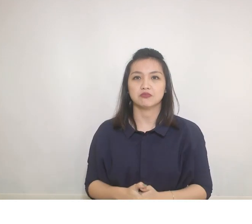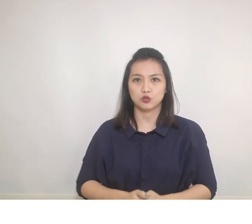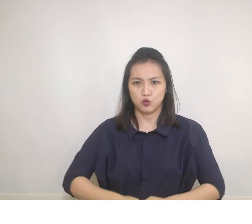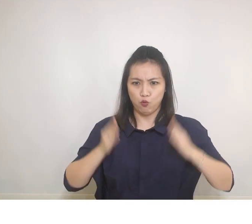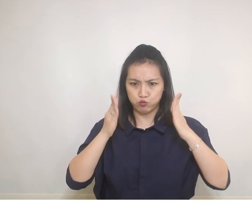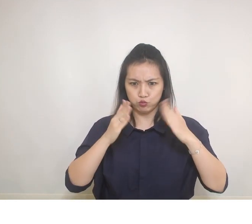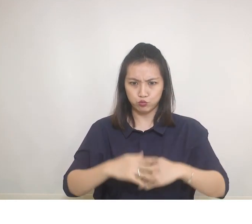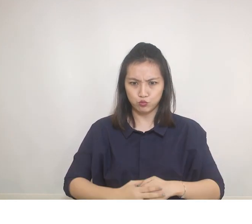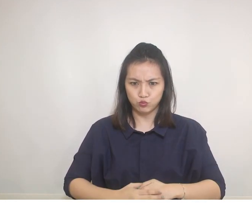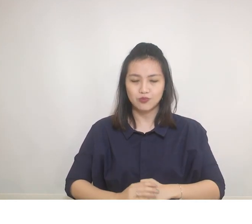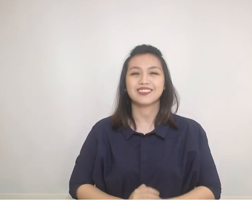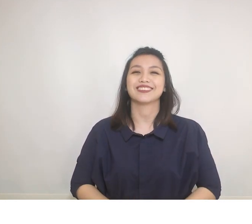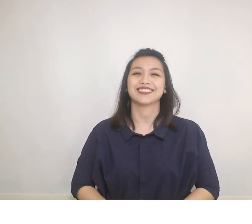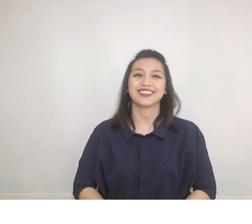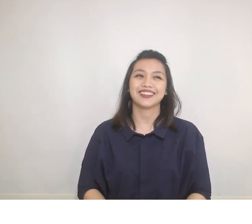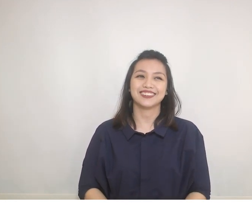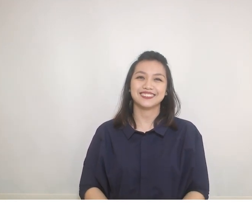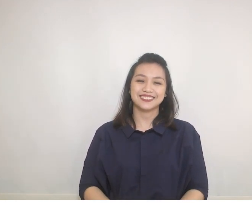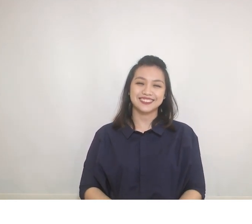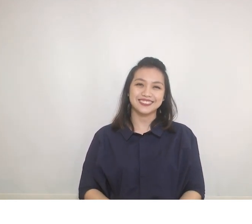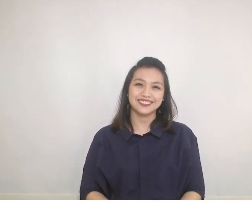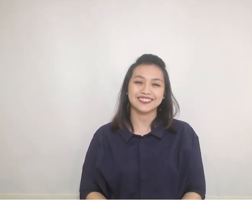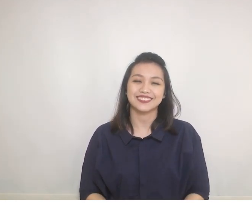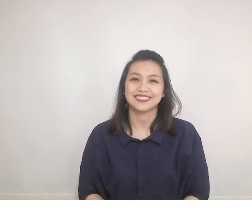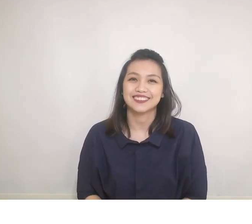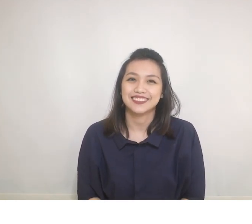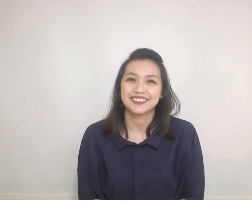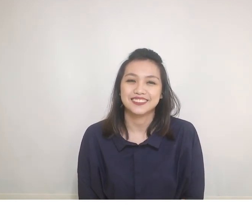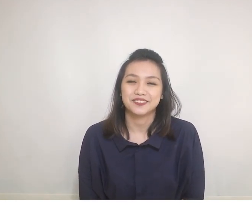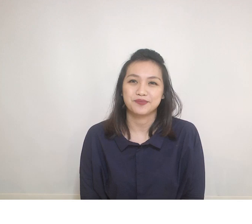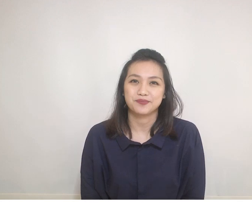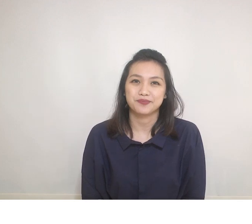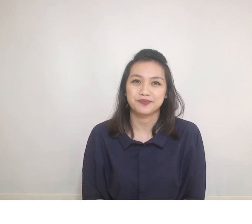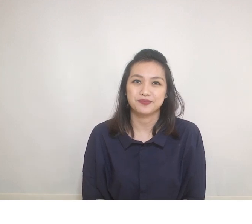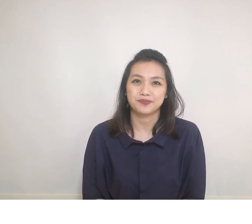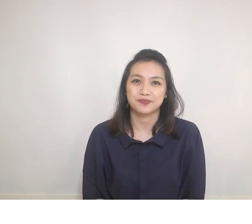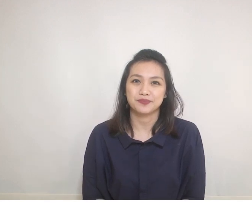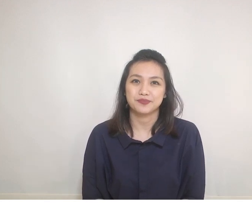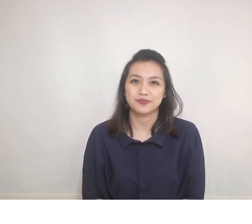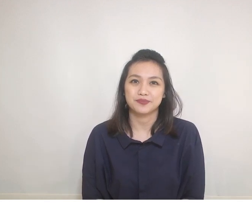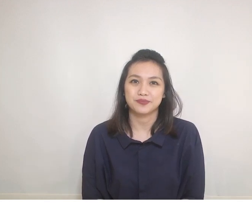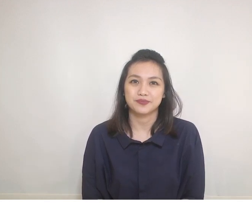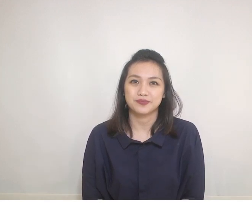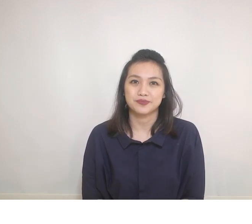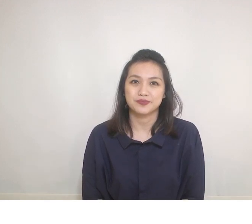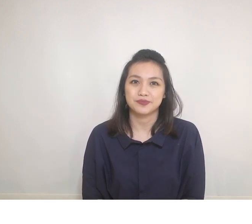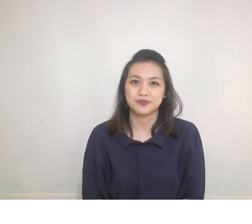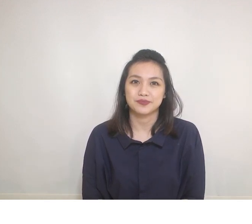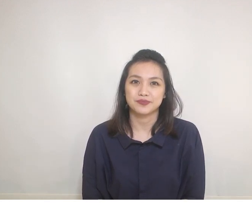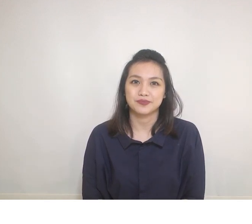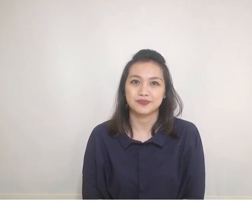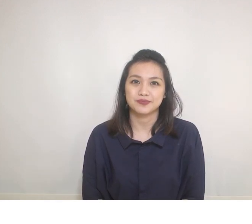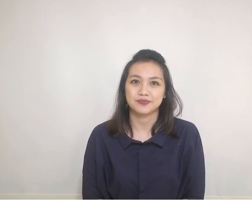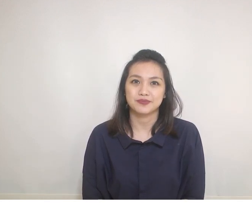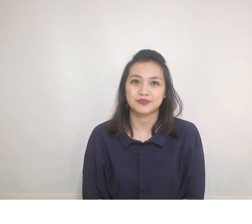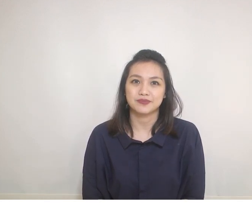bisa meninggal pekerjaan saya, karena saya tuh benar-benar hati saya tuh di situ. Rasa aman saya tuh di situ, sakit pun saya belanin